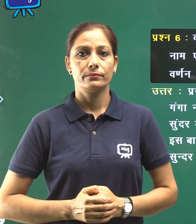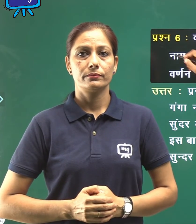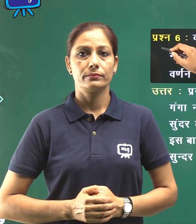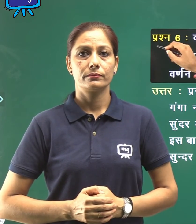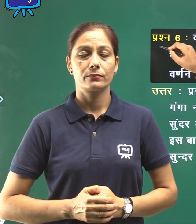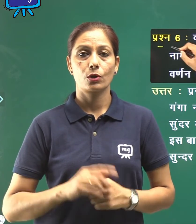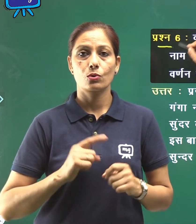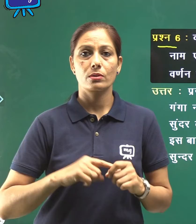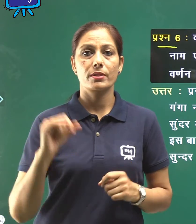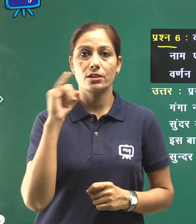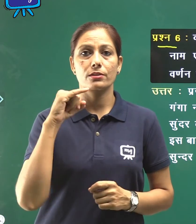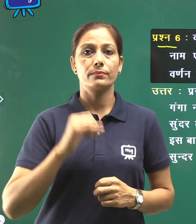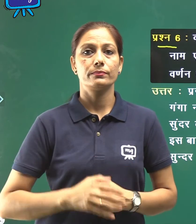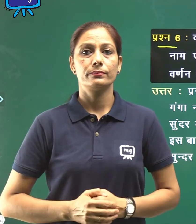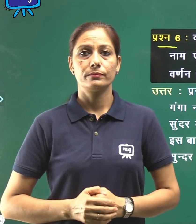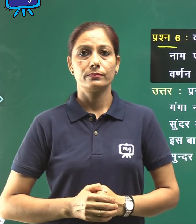प्रश्न 6,